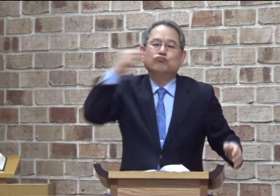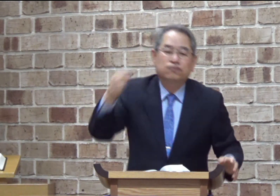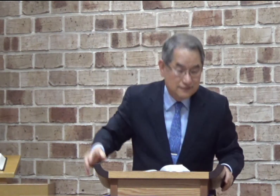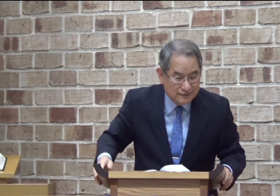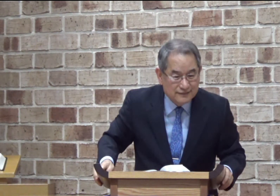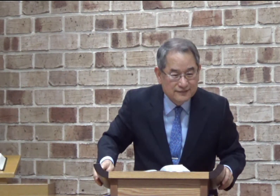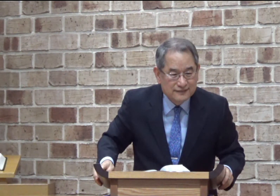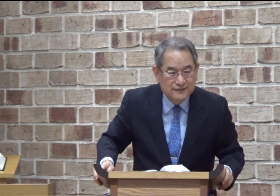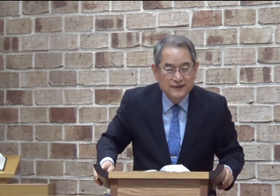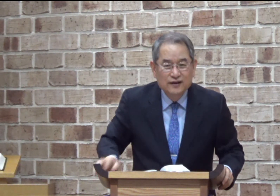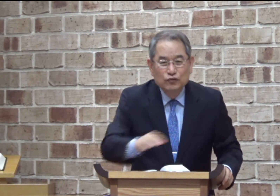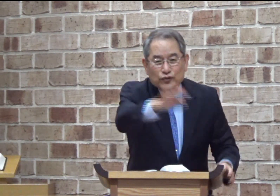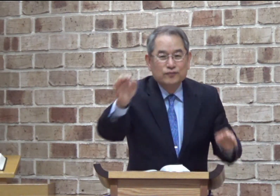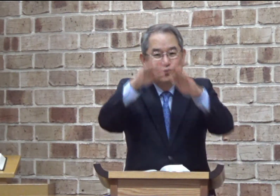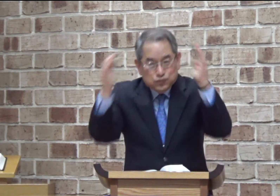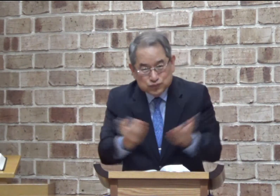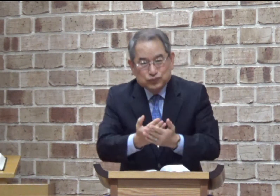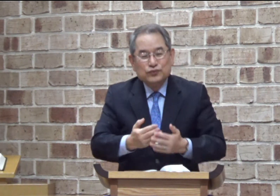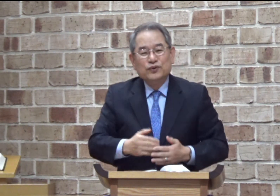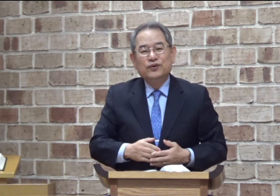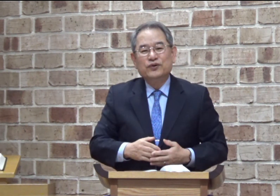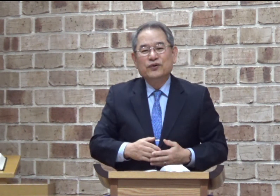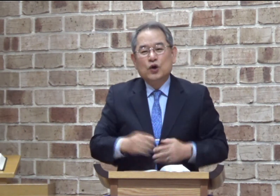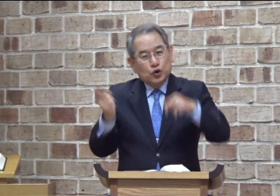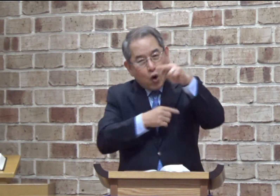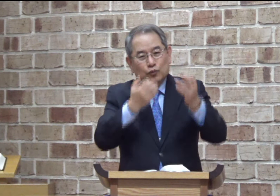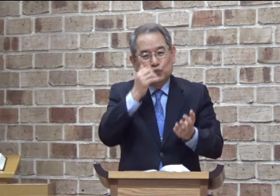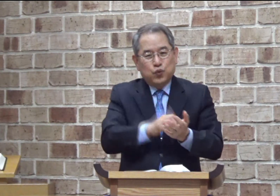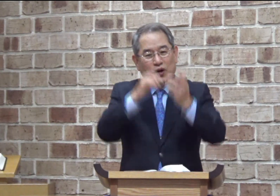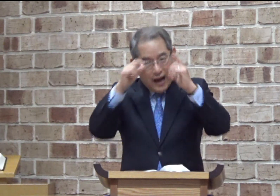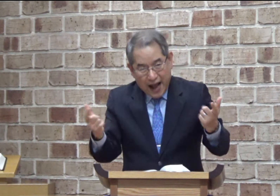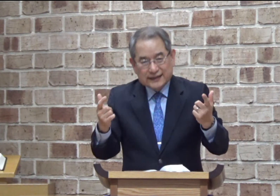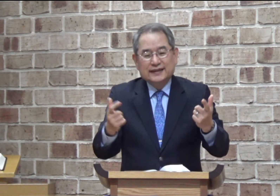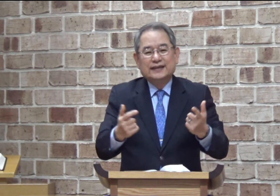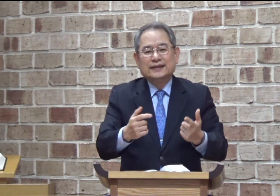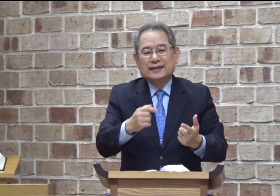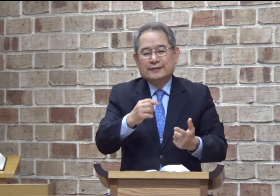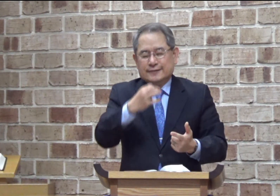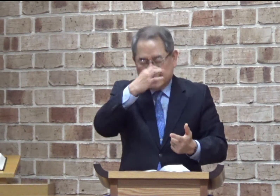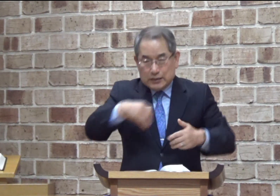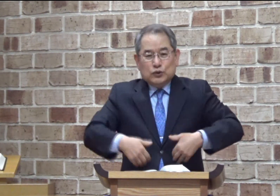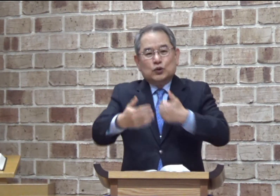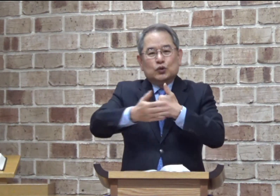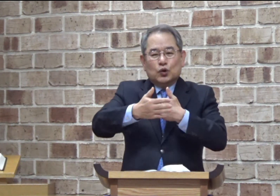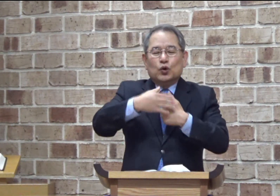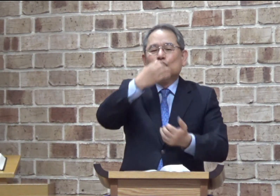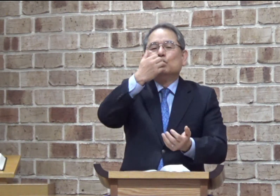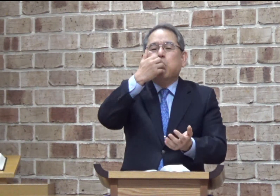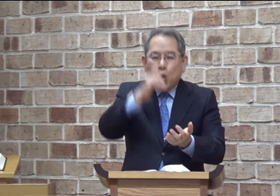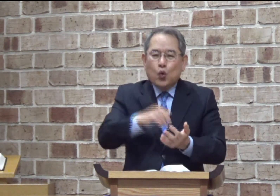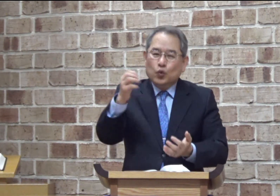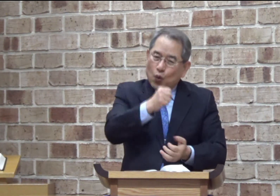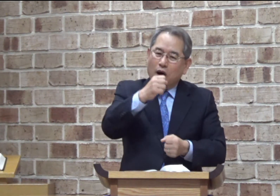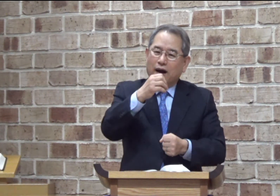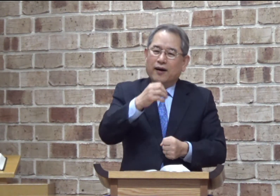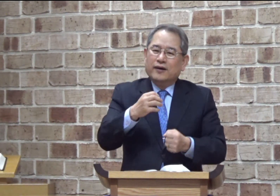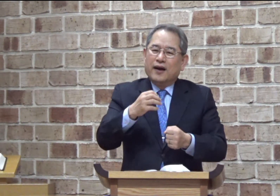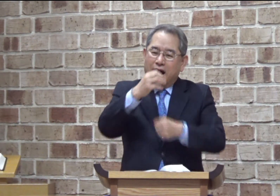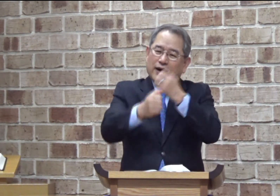그런데 걸림돌이 되어서 사람들이 들어오지 못하게 하는 그런 사람들이 되지 말고 하나님께 복 받지 못하는 사람들이 되지